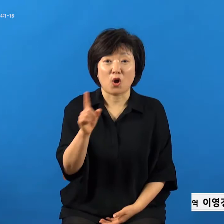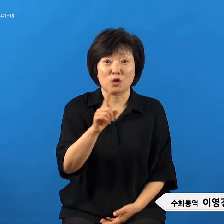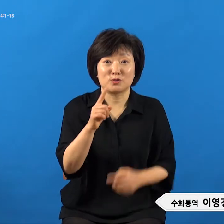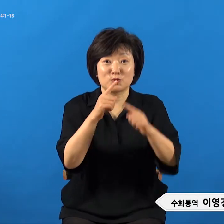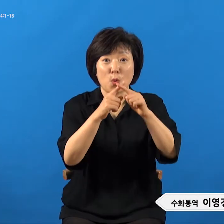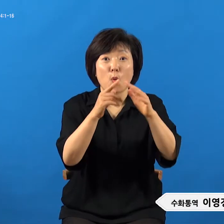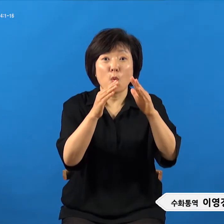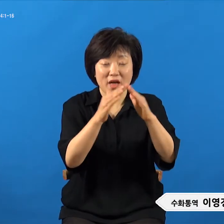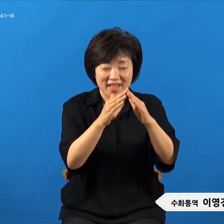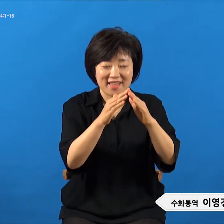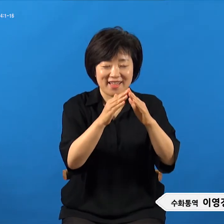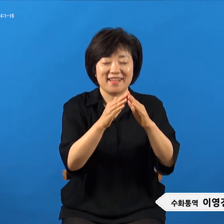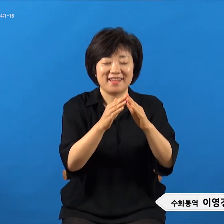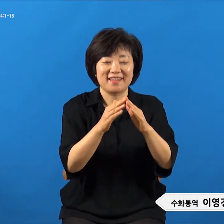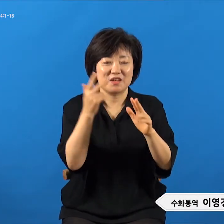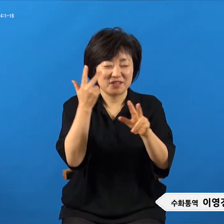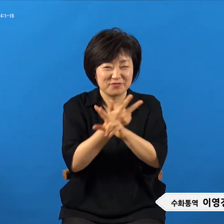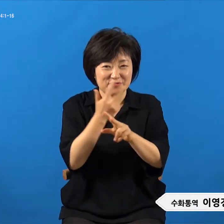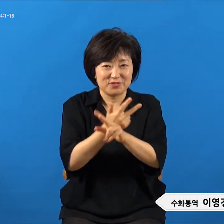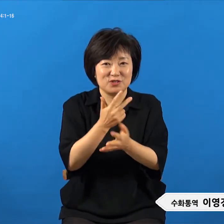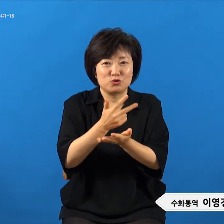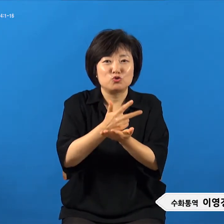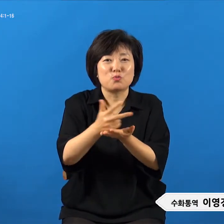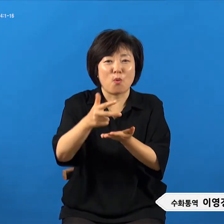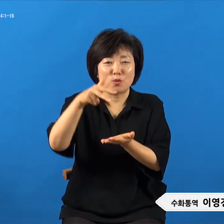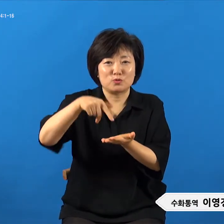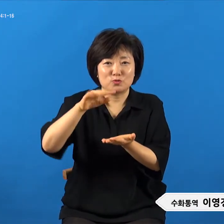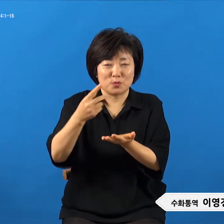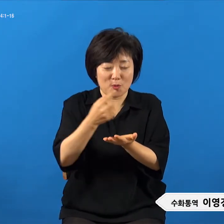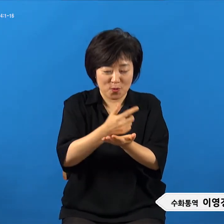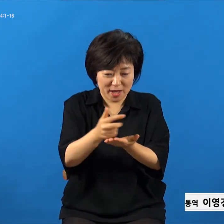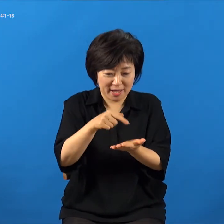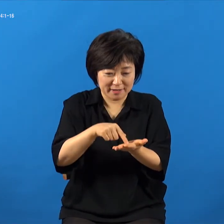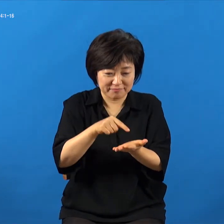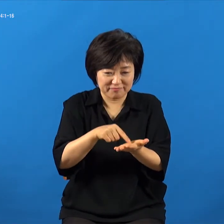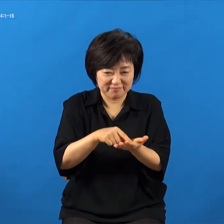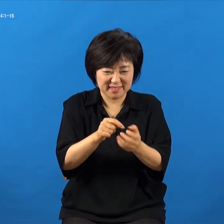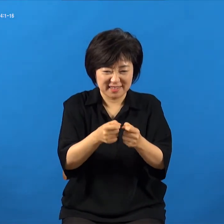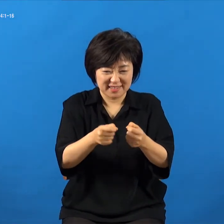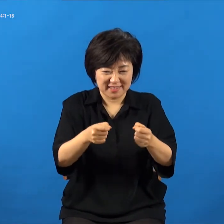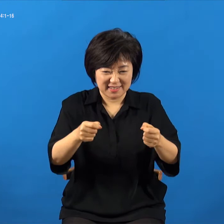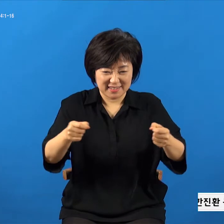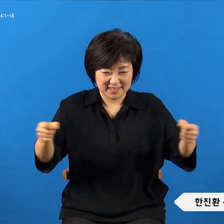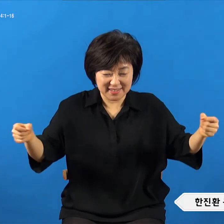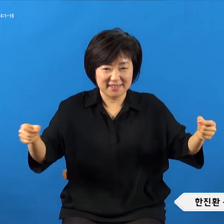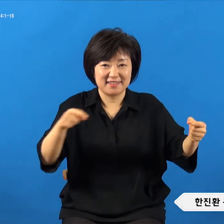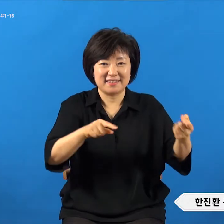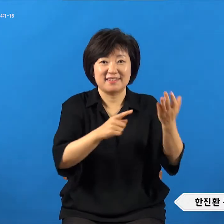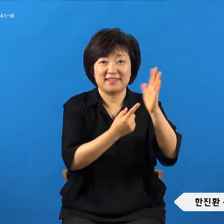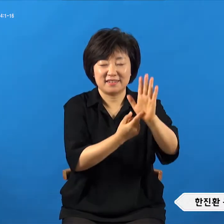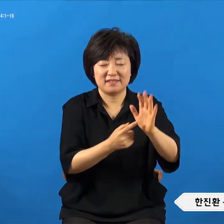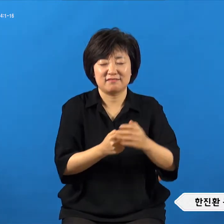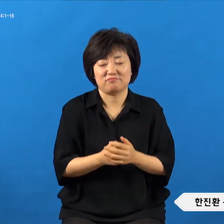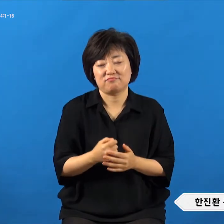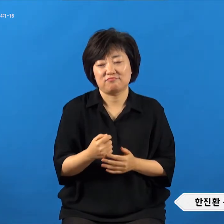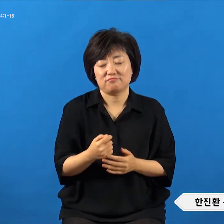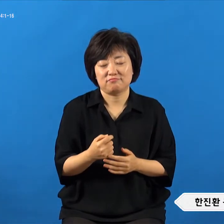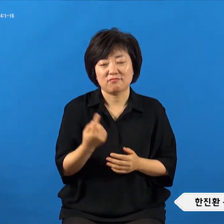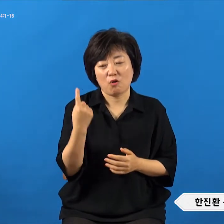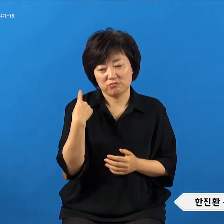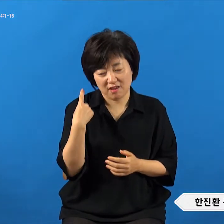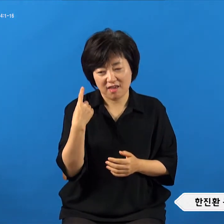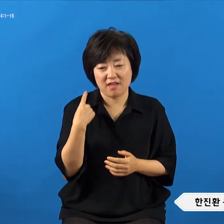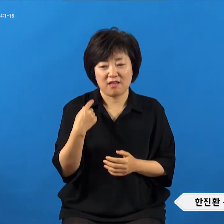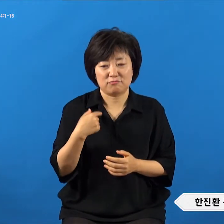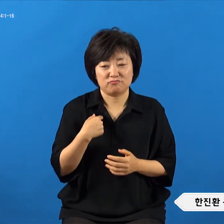어느 교회의 주보에 다음과 같은 긴 부고가 실렸습니다. 어제 우리 교회 사역에 가장 큰